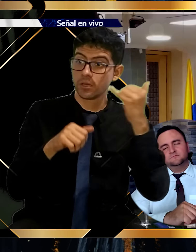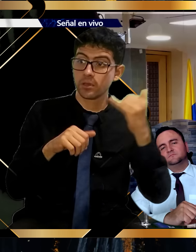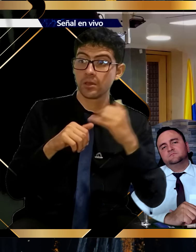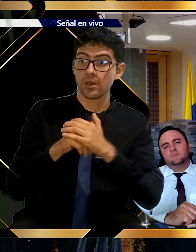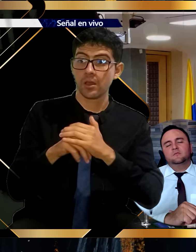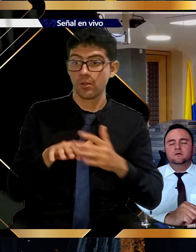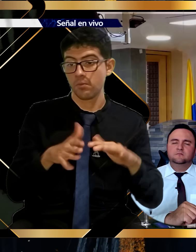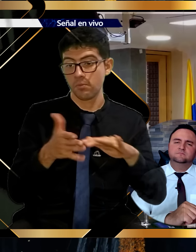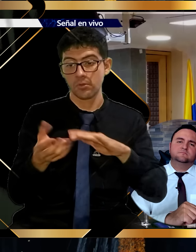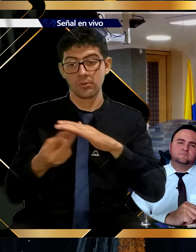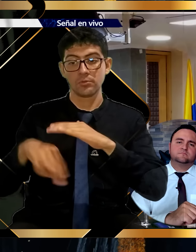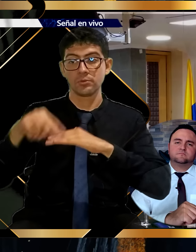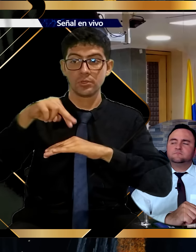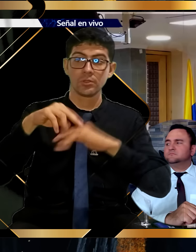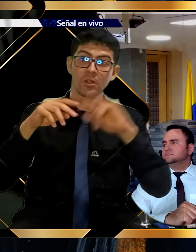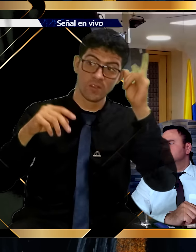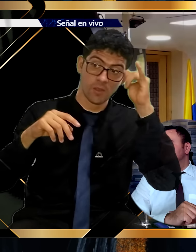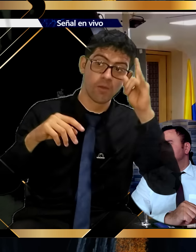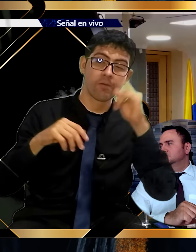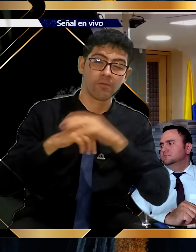vio.